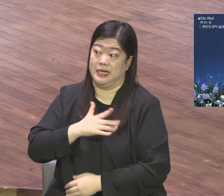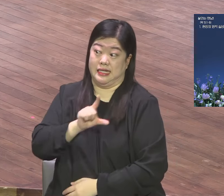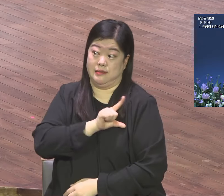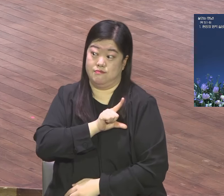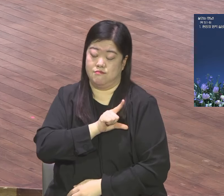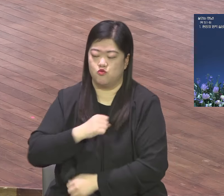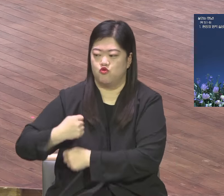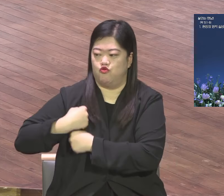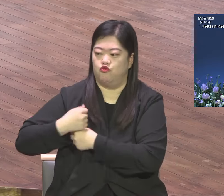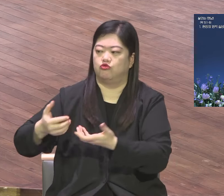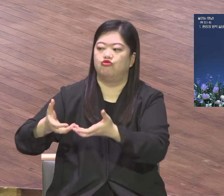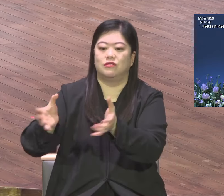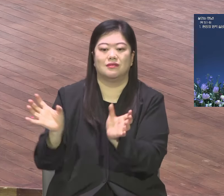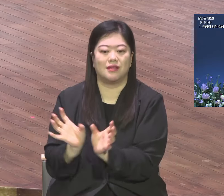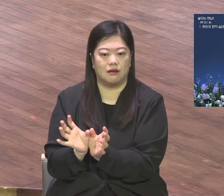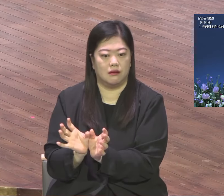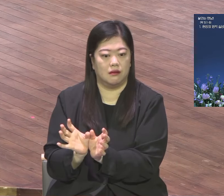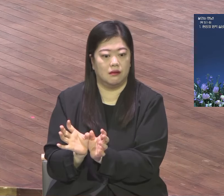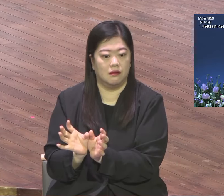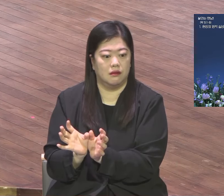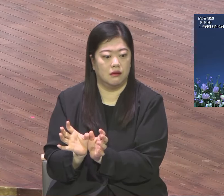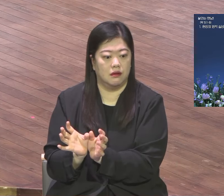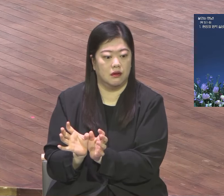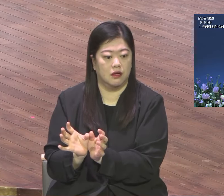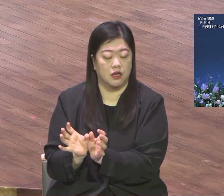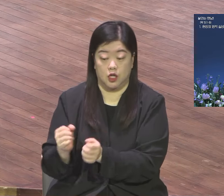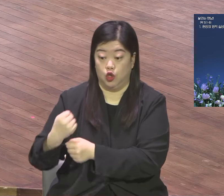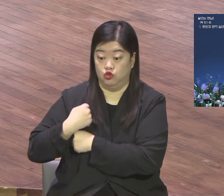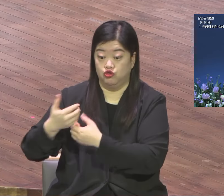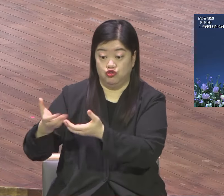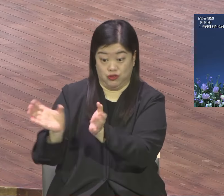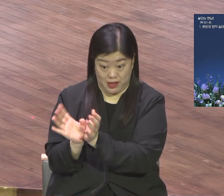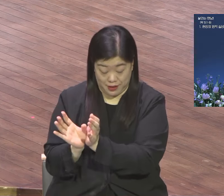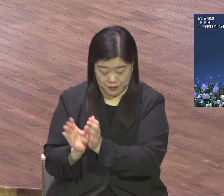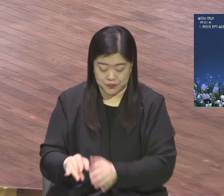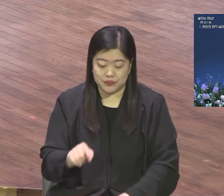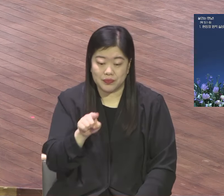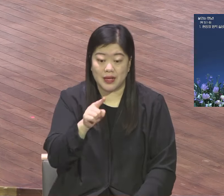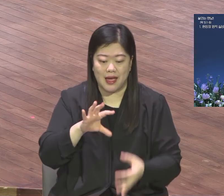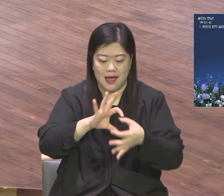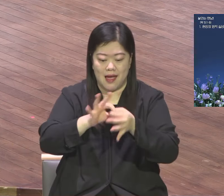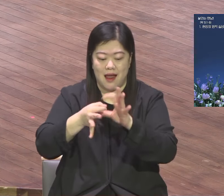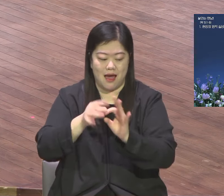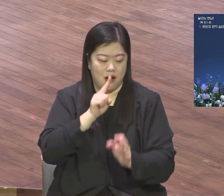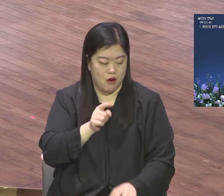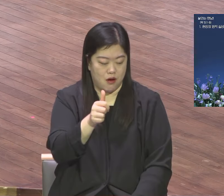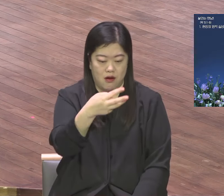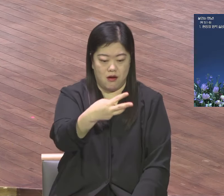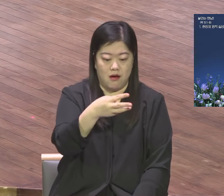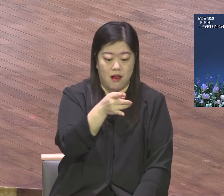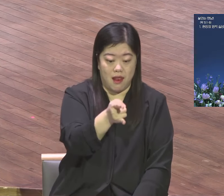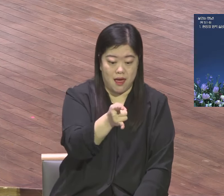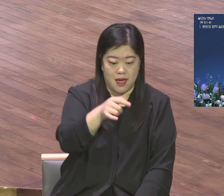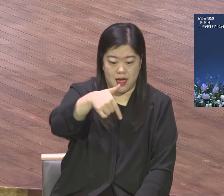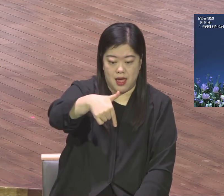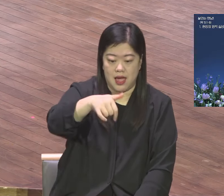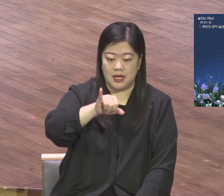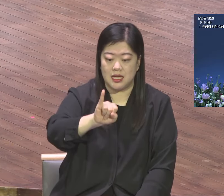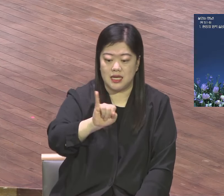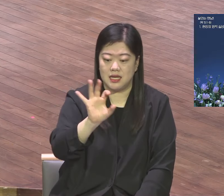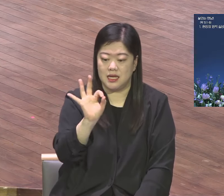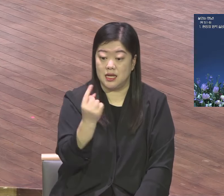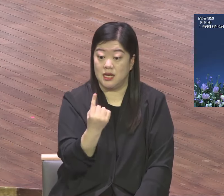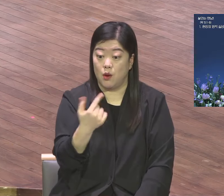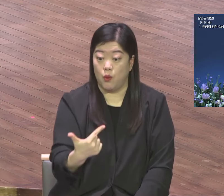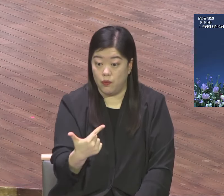많이 들어온 거예요. 그 이름 군대 할 때 이 군대가 헬라말로 레기온입니다. 이 레기온은 약 6천 명 되는